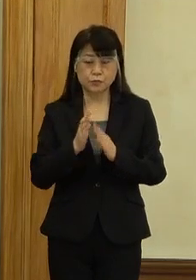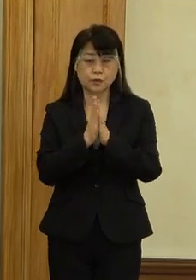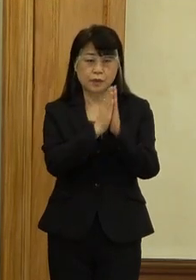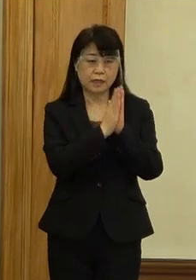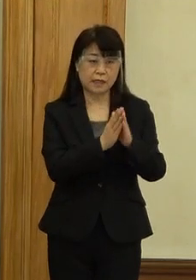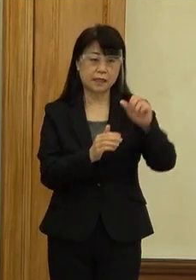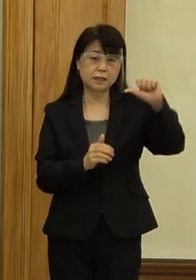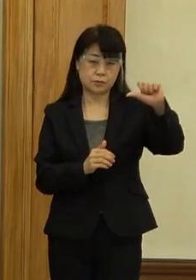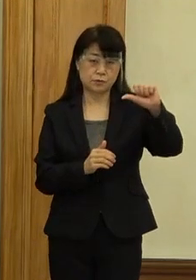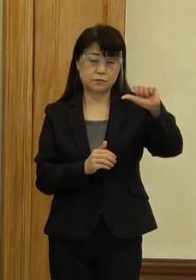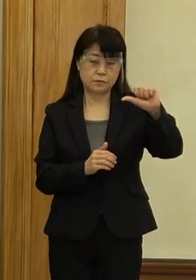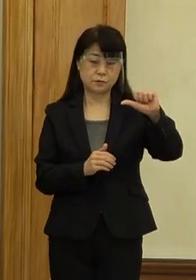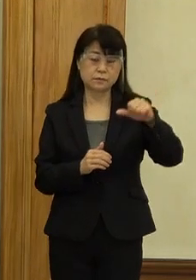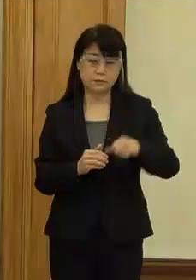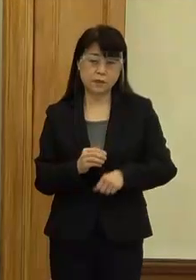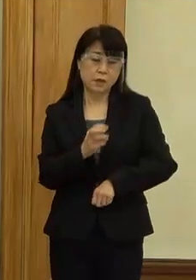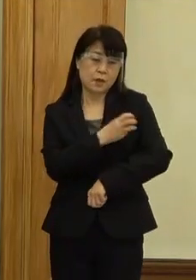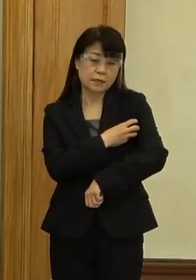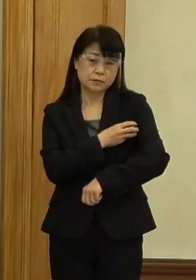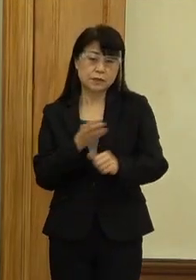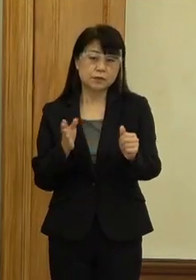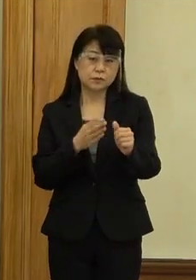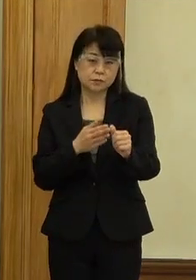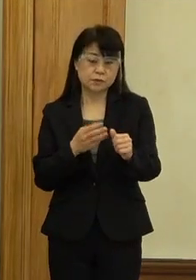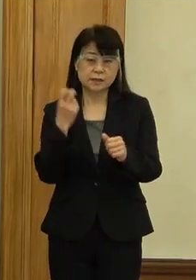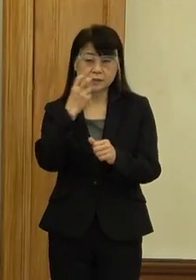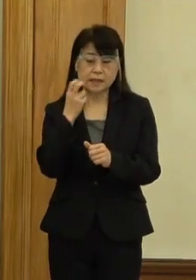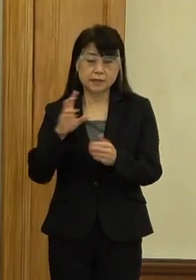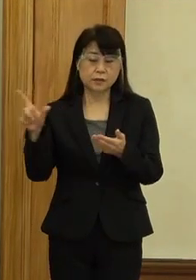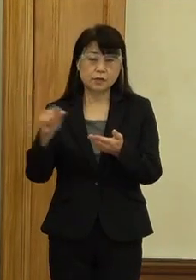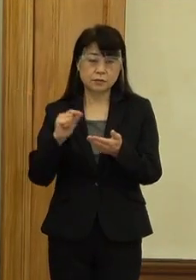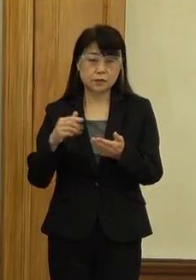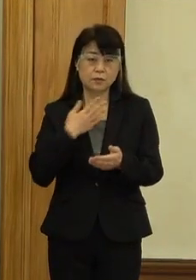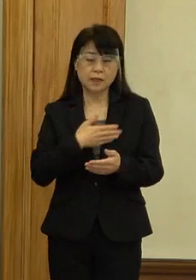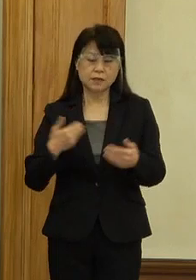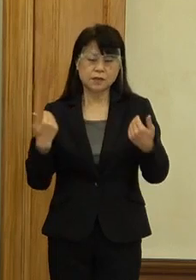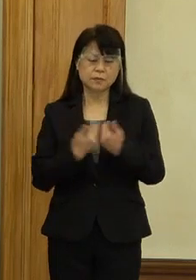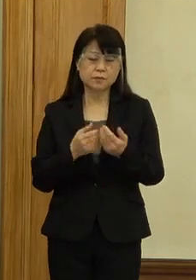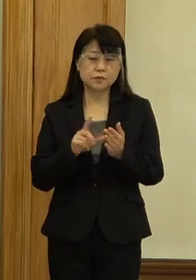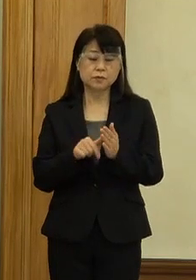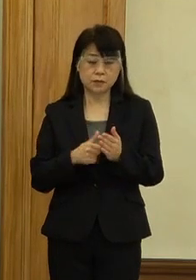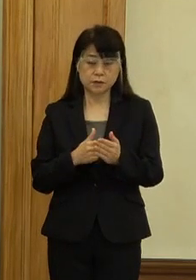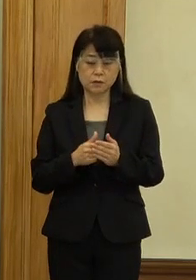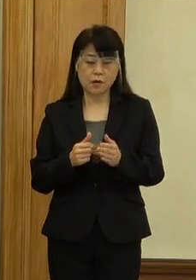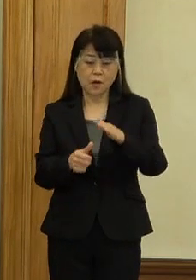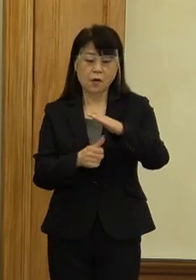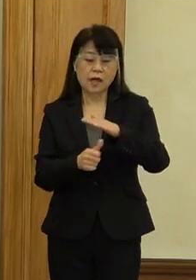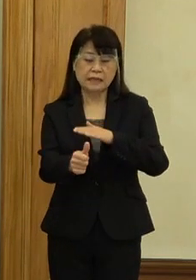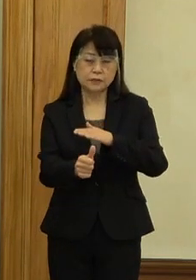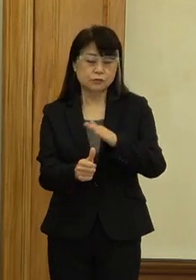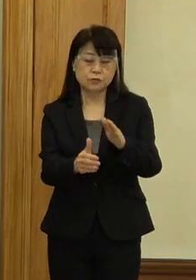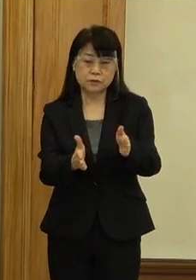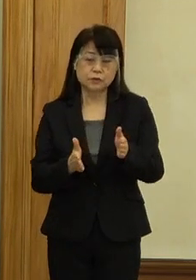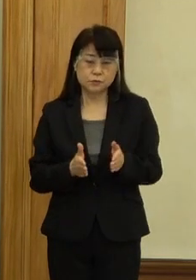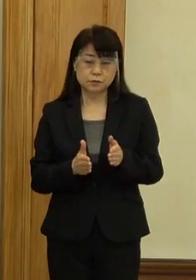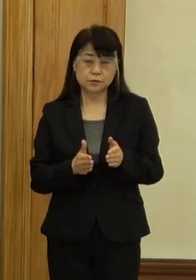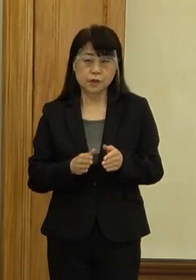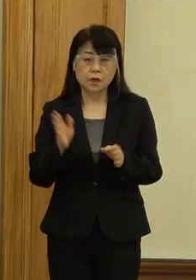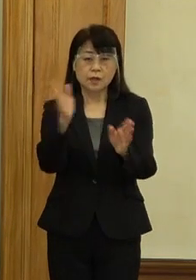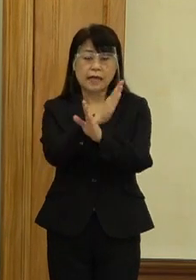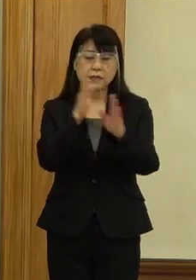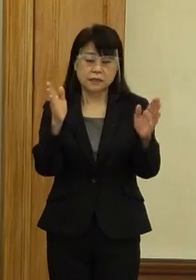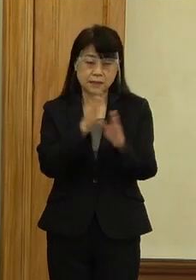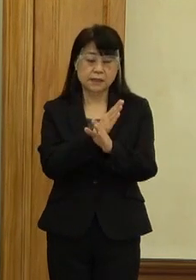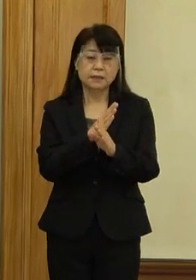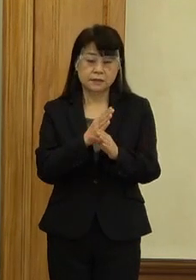5点、ワクチン接種の促進、検査の活用、体調不良時の外出自粛、効率的な換気、会食や